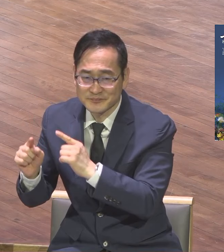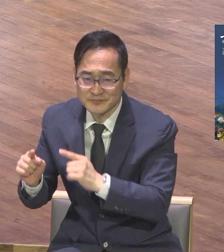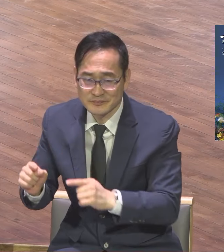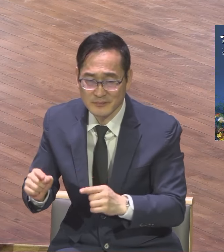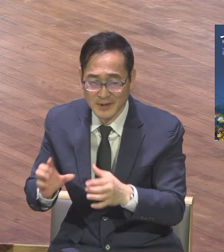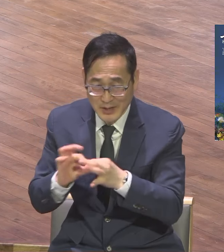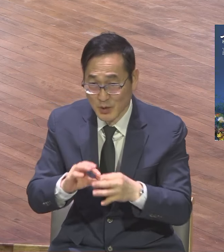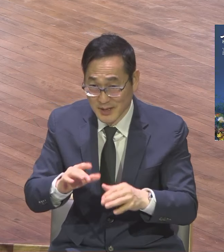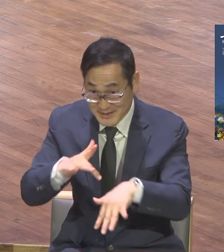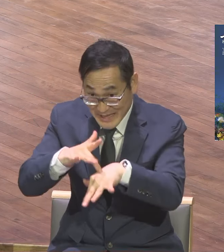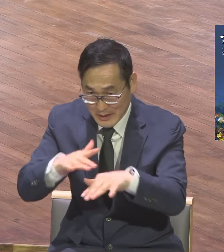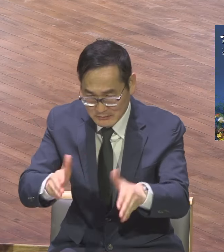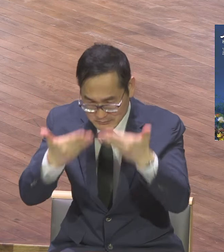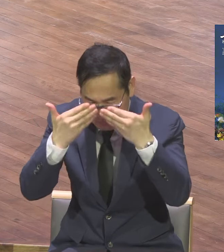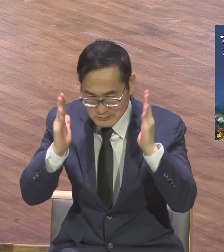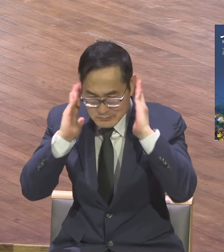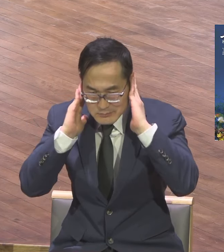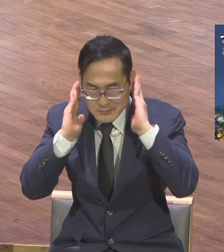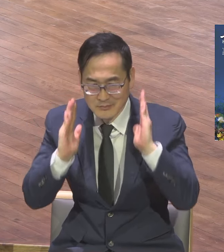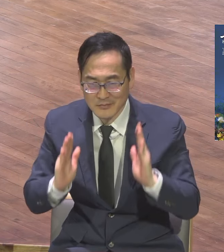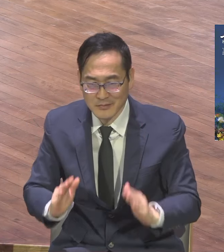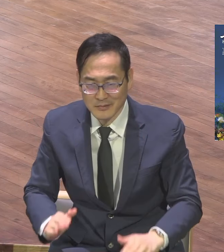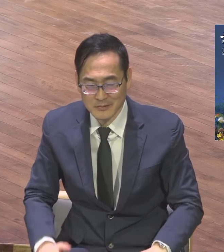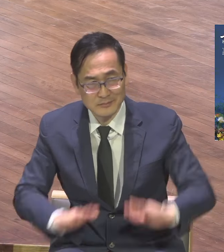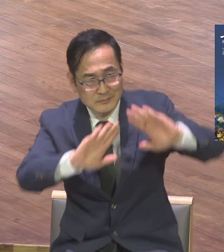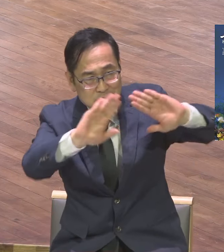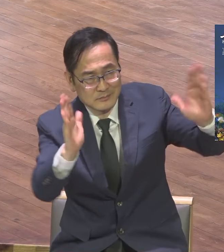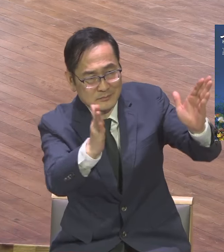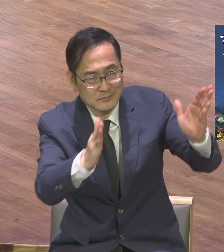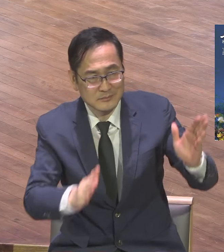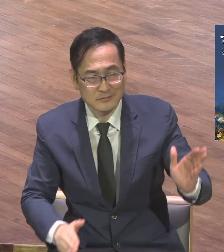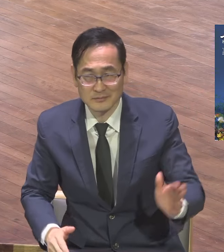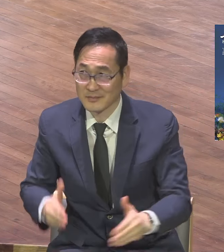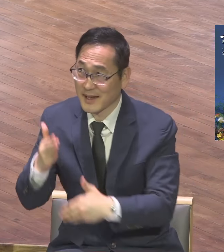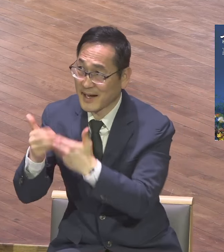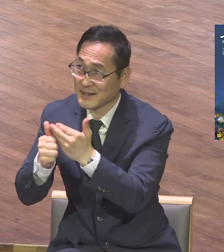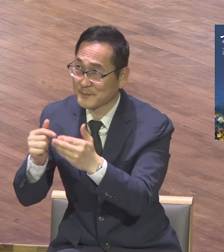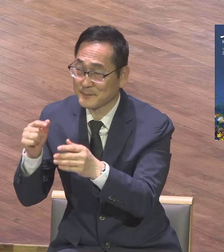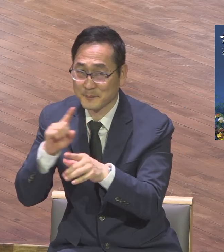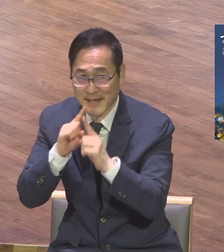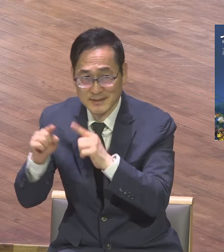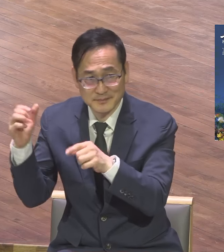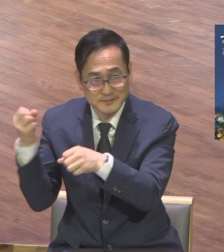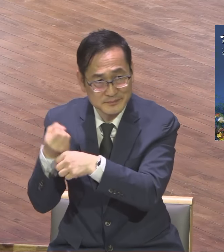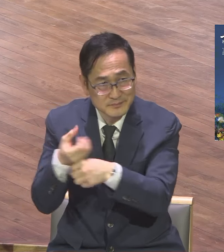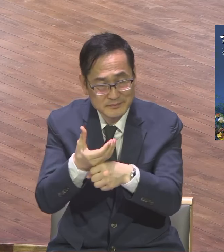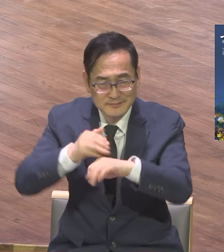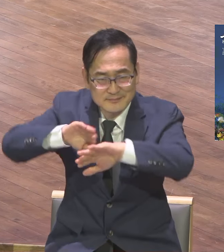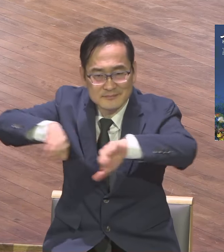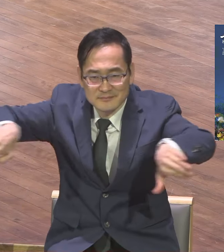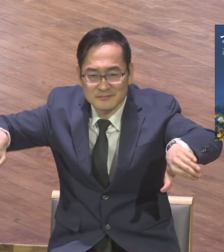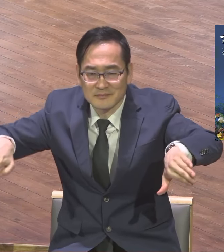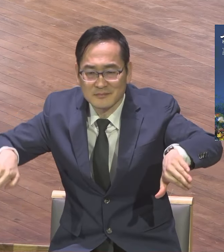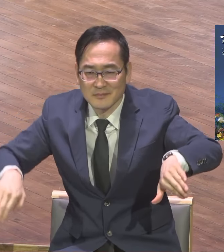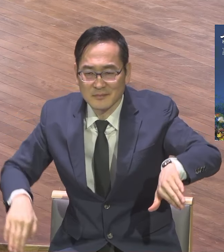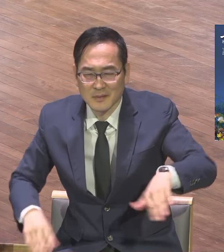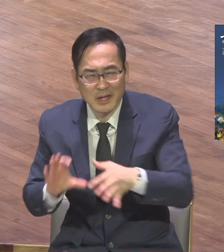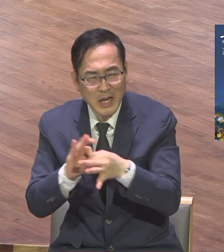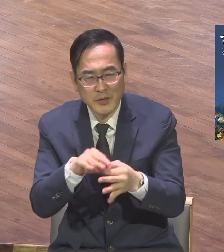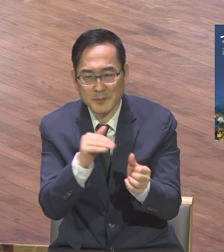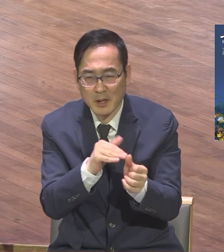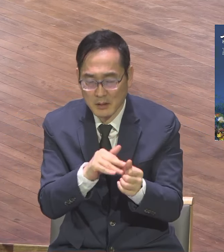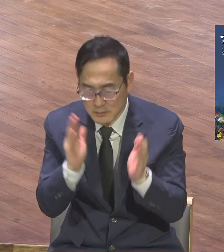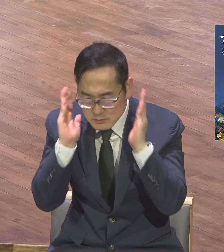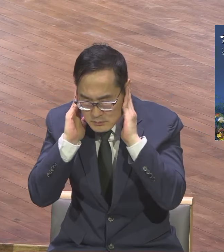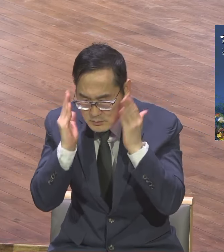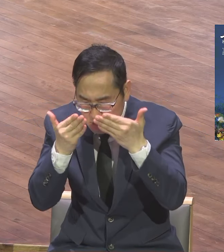눈을 가지고 판단 정죄하도록 하고 있어요. 그러면 아무것도